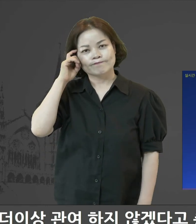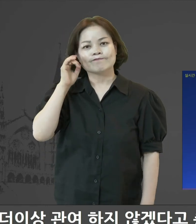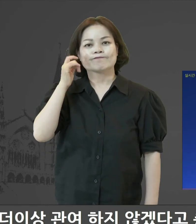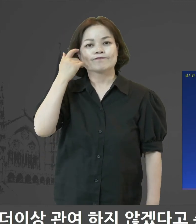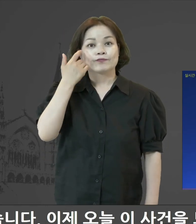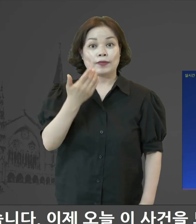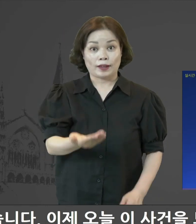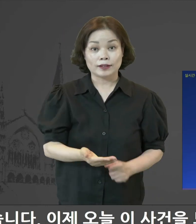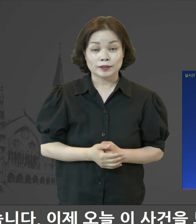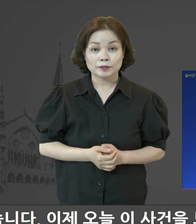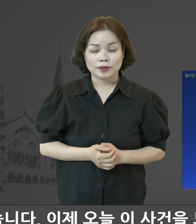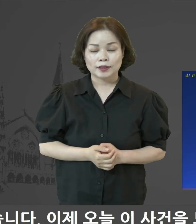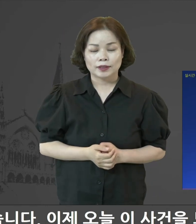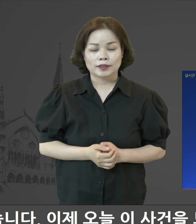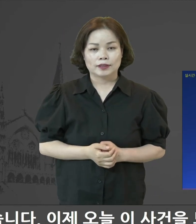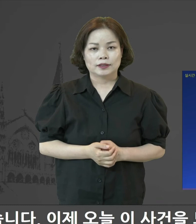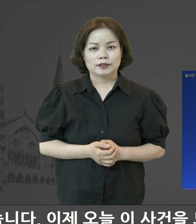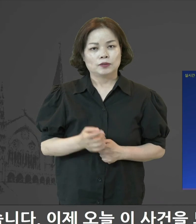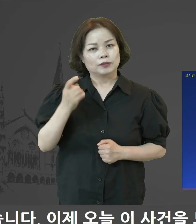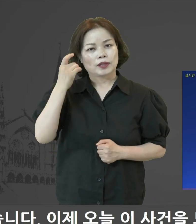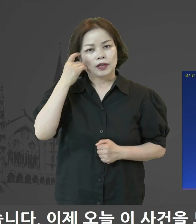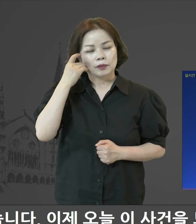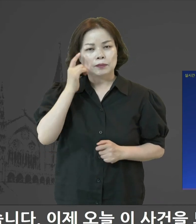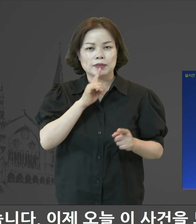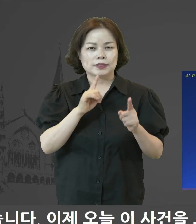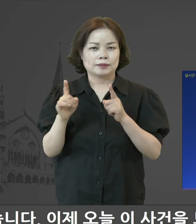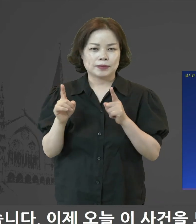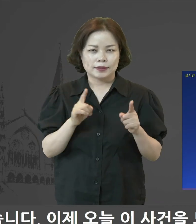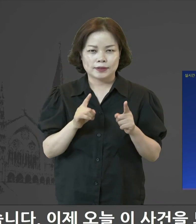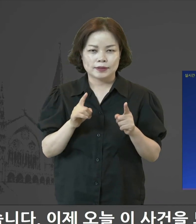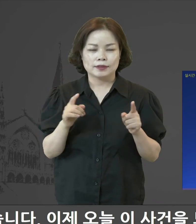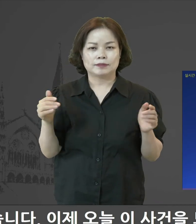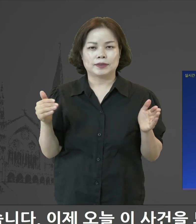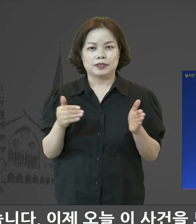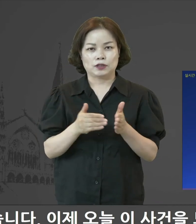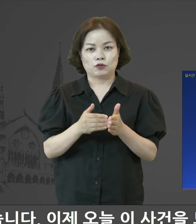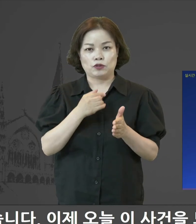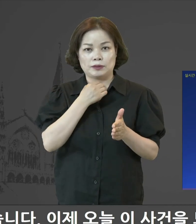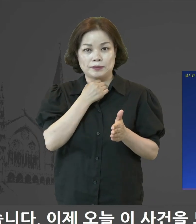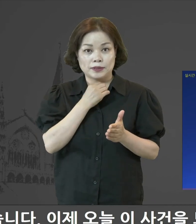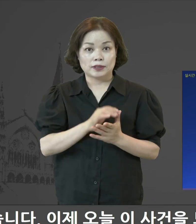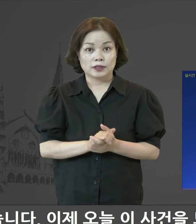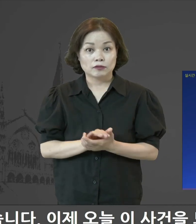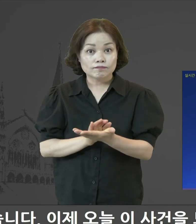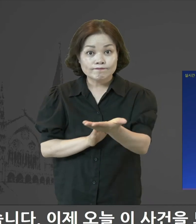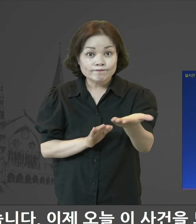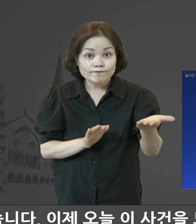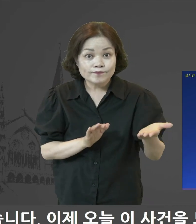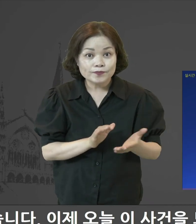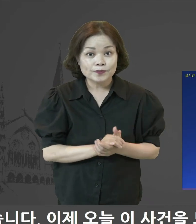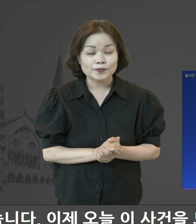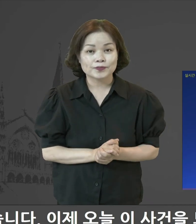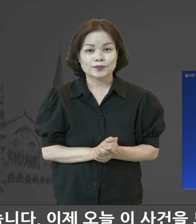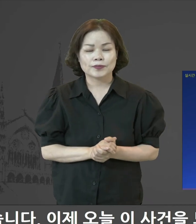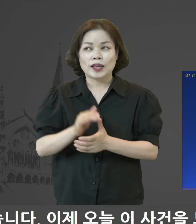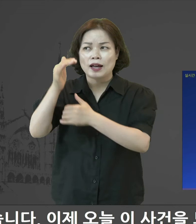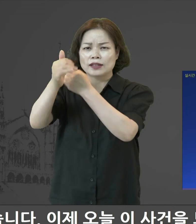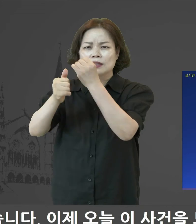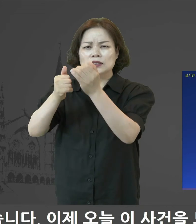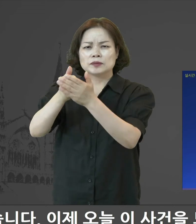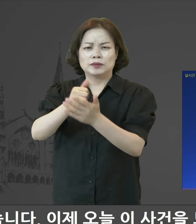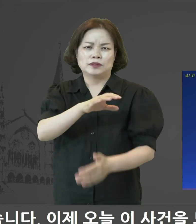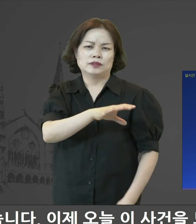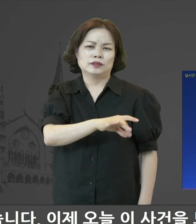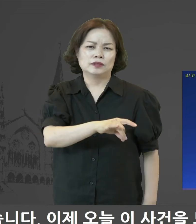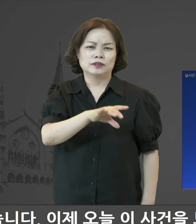될까 좀 잠시 정리하고 말씀을 맺겠습니다. 여러분, 하나님이 때로는